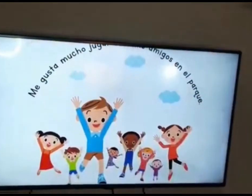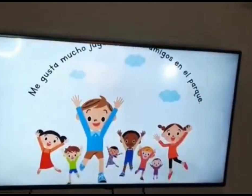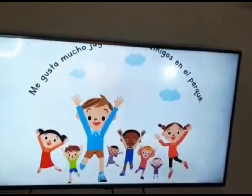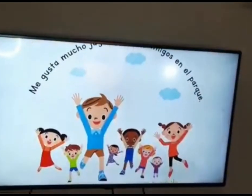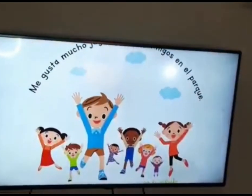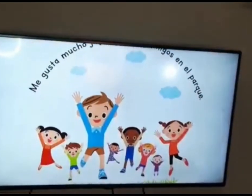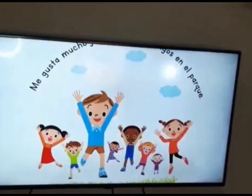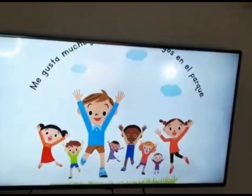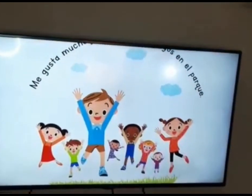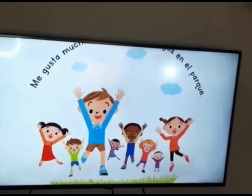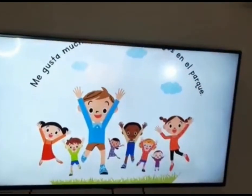amigos en el parque.